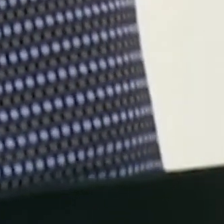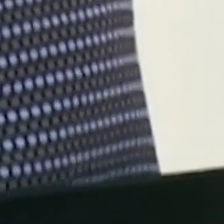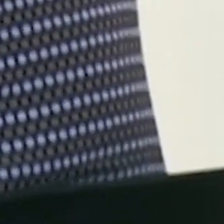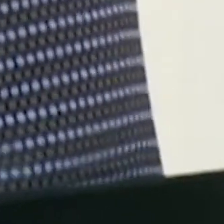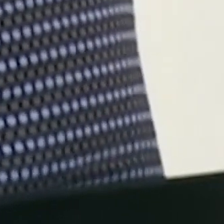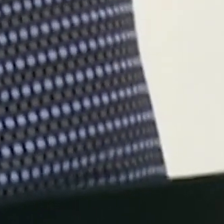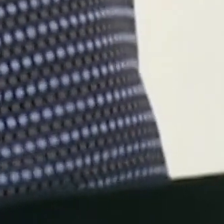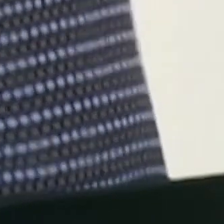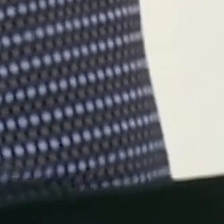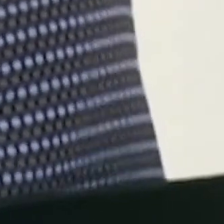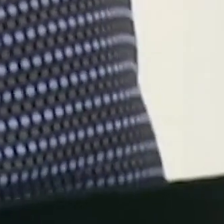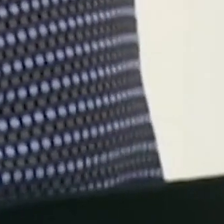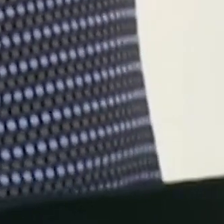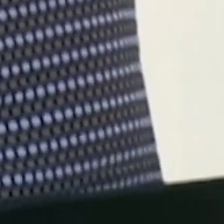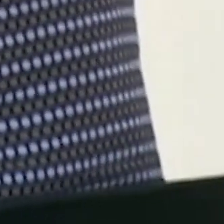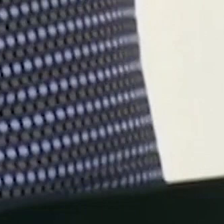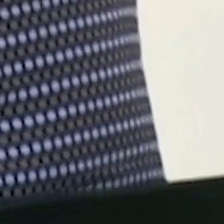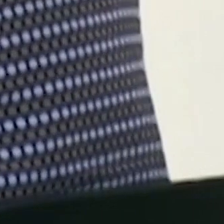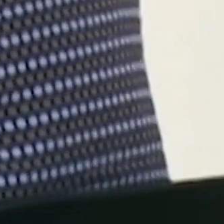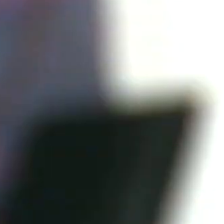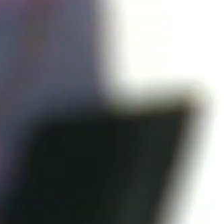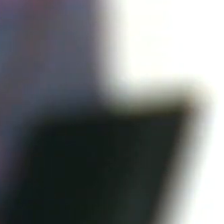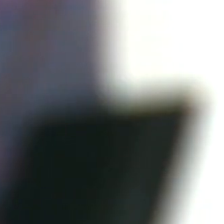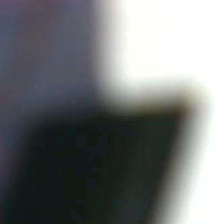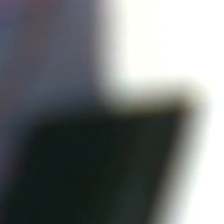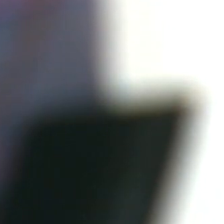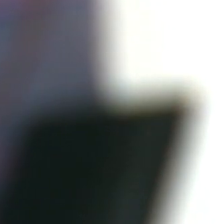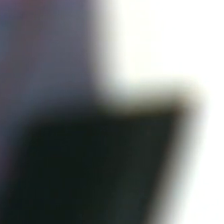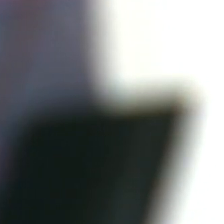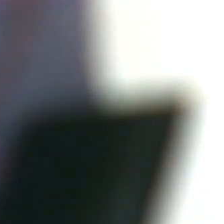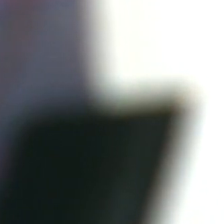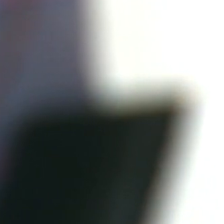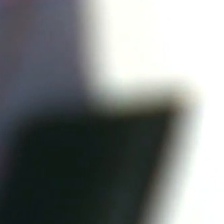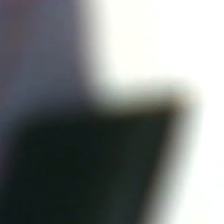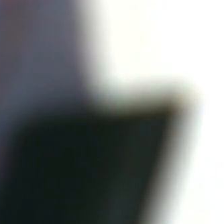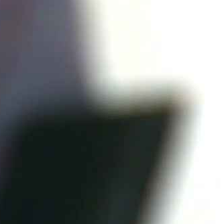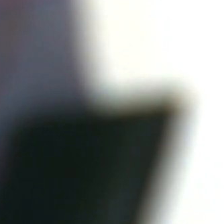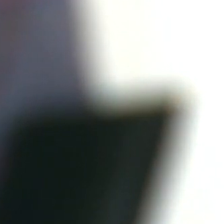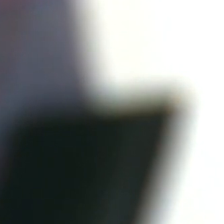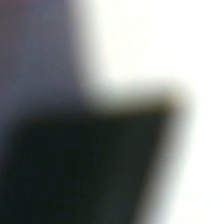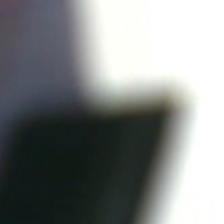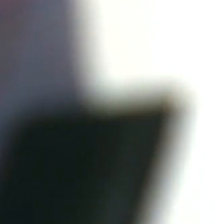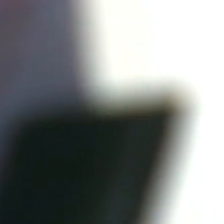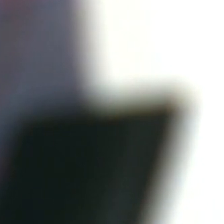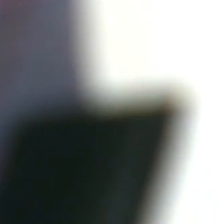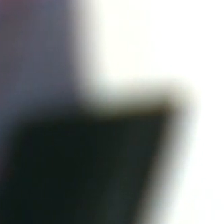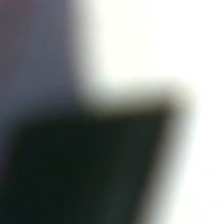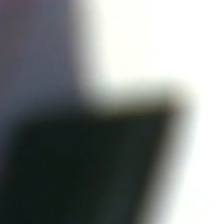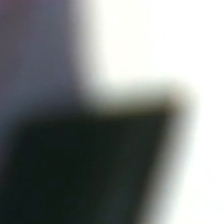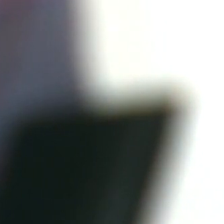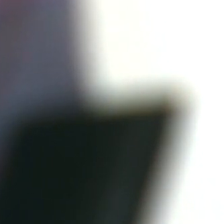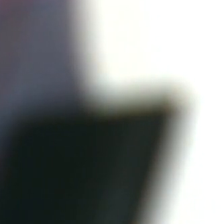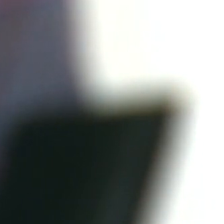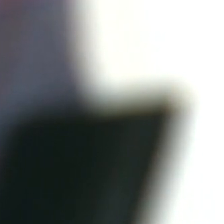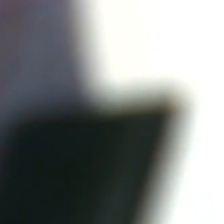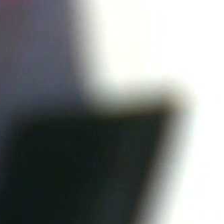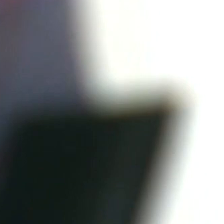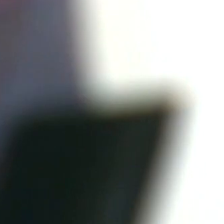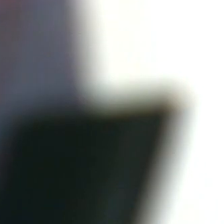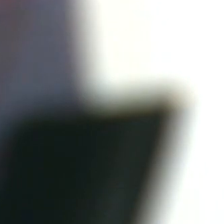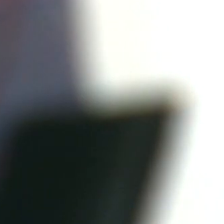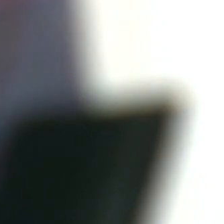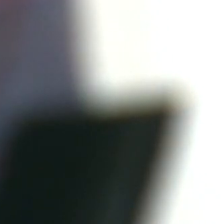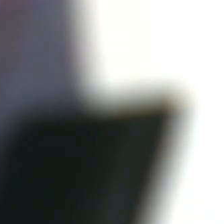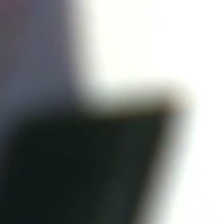Román Macaya, hay diferentes posibilidades que pueden explicar por qué hay pacientes que tardan hasta 60 días siendo positivos, incluso sin